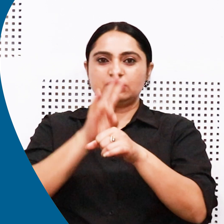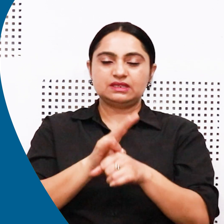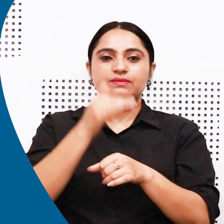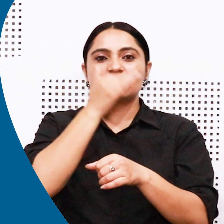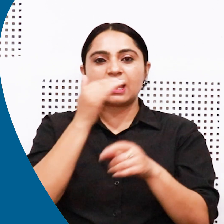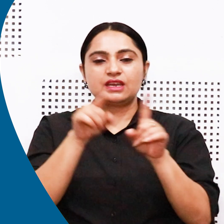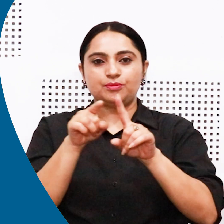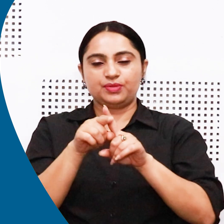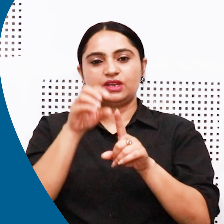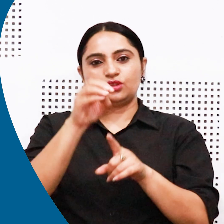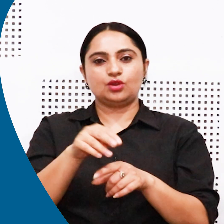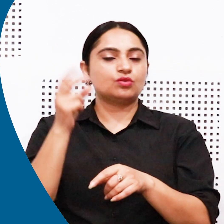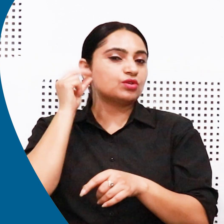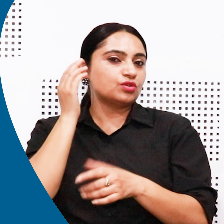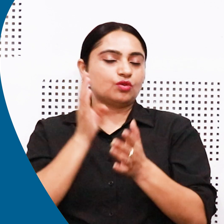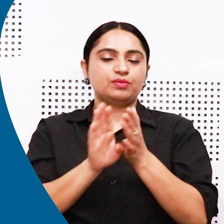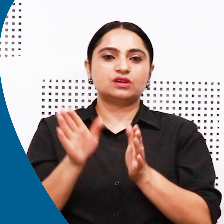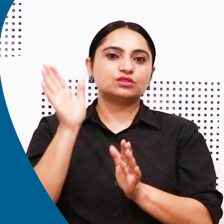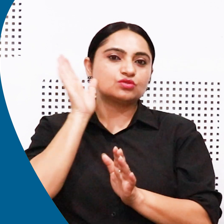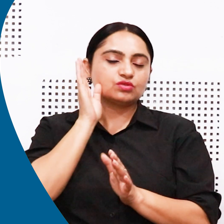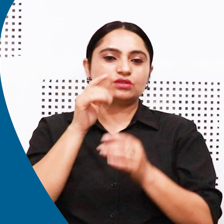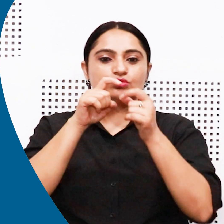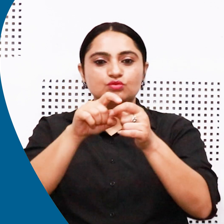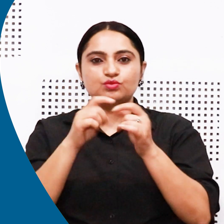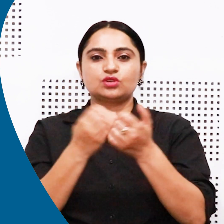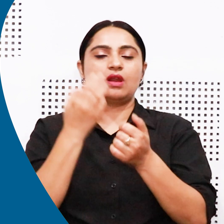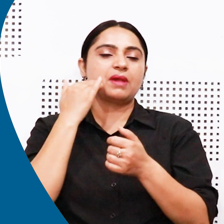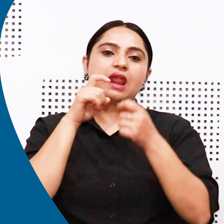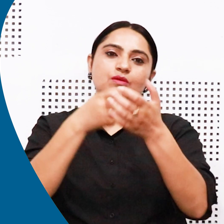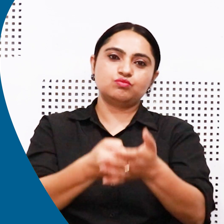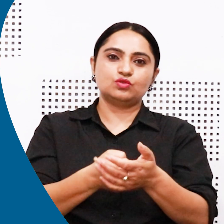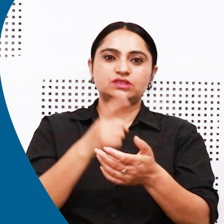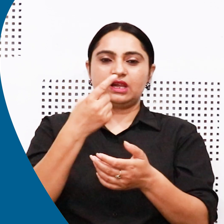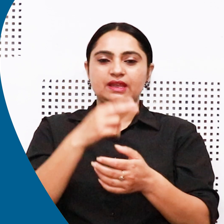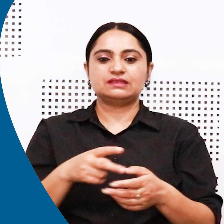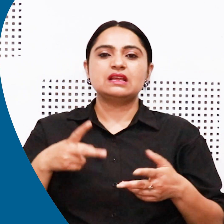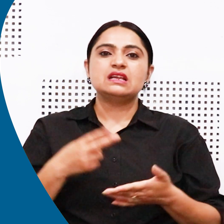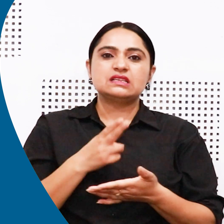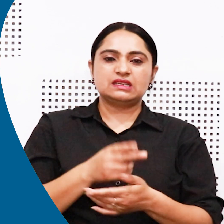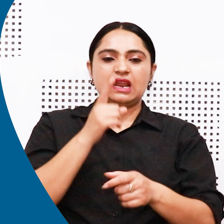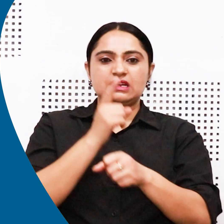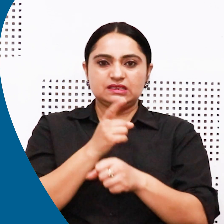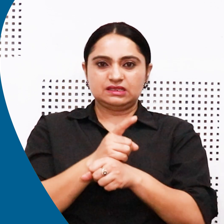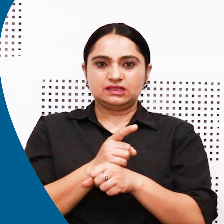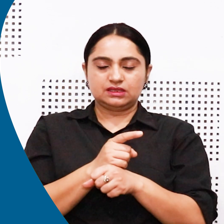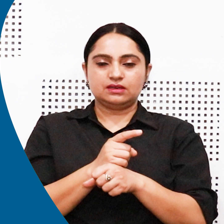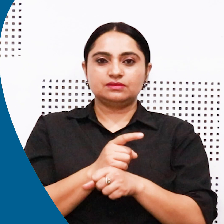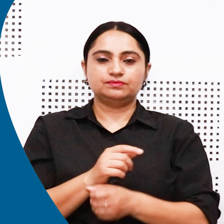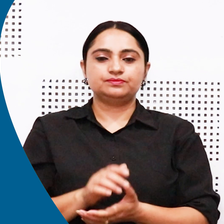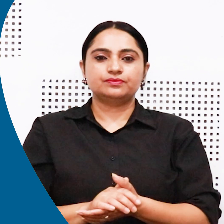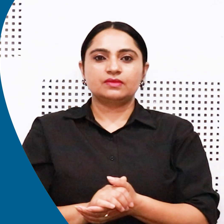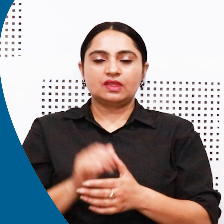दिन लागेको रेडियोबाट सुनेर सोधपुछका लागि महिलाहरू पुग्छन्। एकजना सिलाइ कटाई प्रशिक्षक चन्द्रकली पौडेल